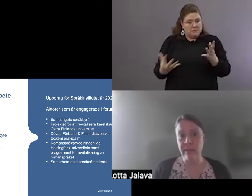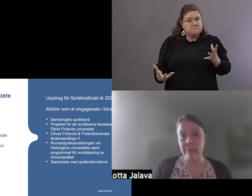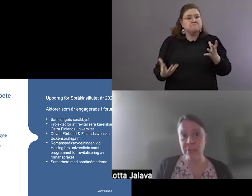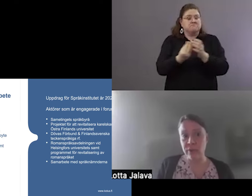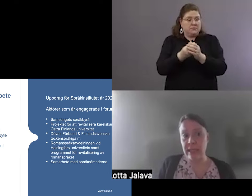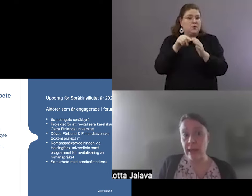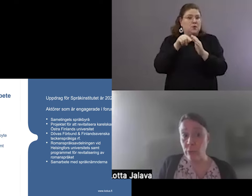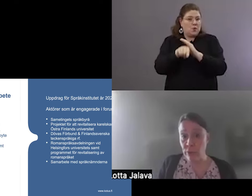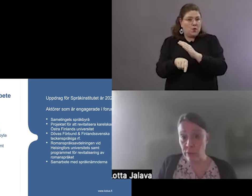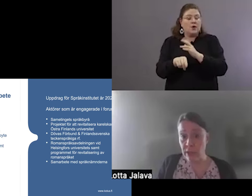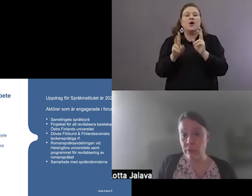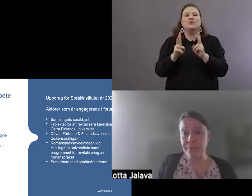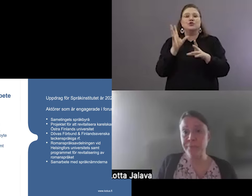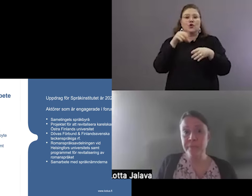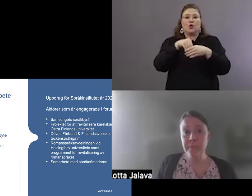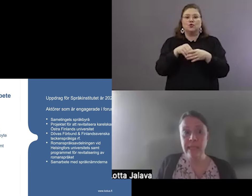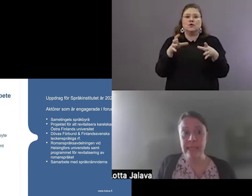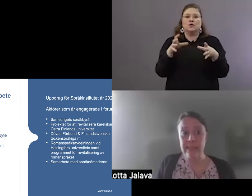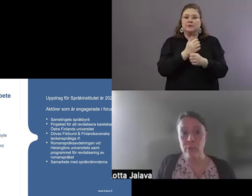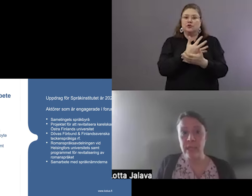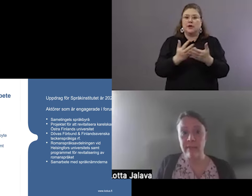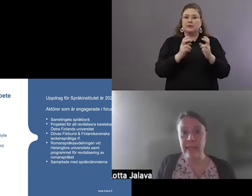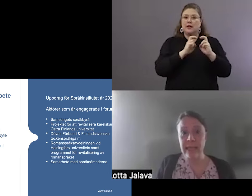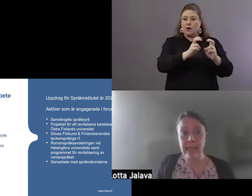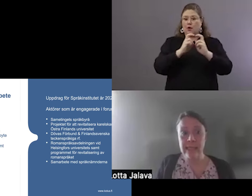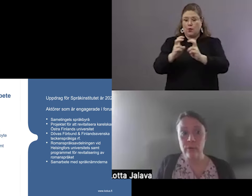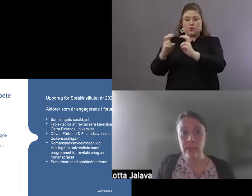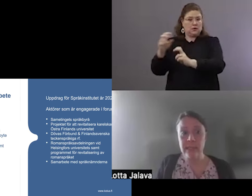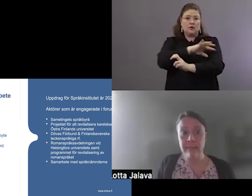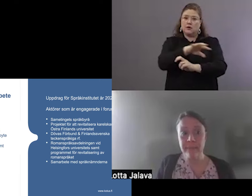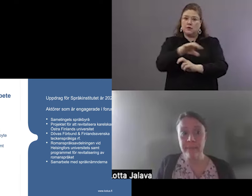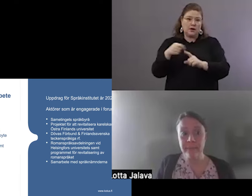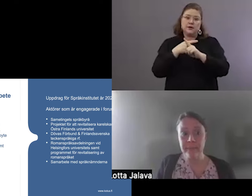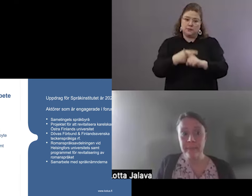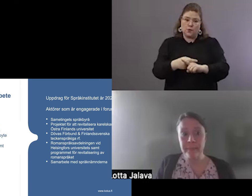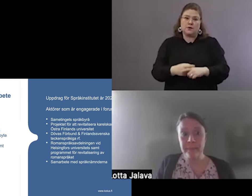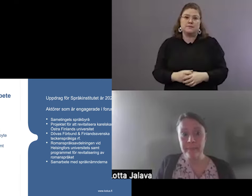kai koulutuksen vähemmistökielten lautakunnat on tässä myös hirveän tärkeässä roolissa.